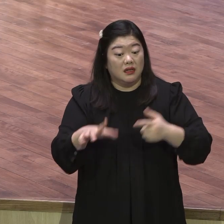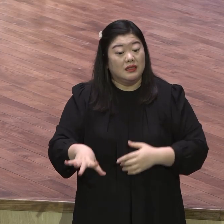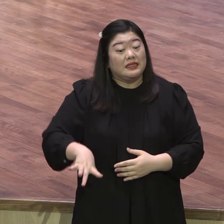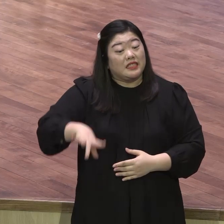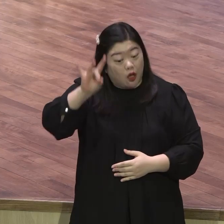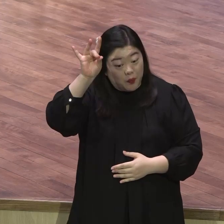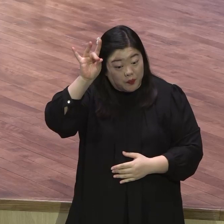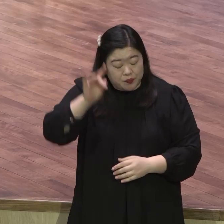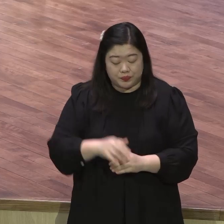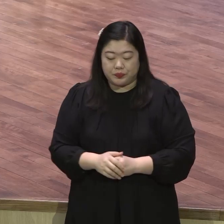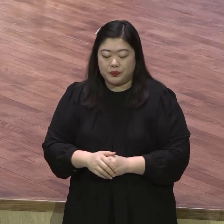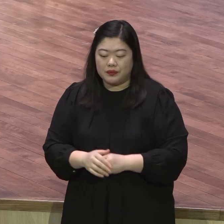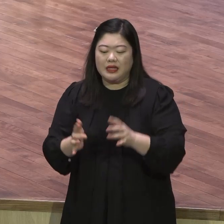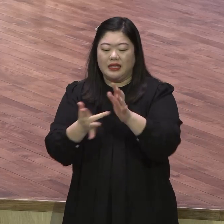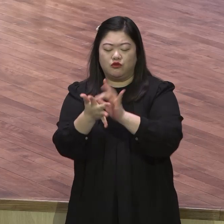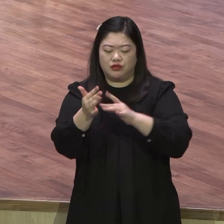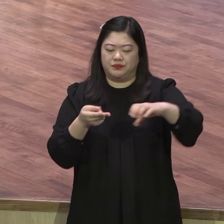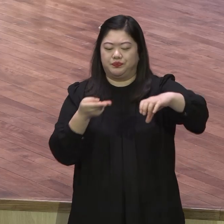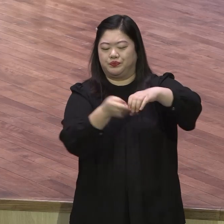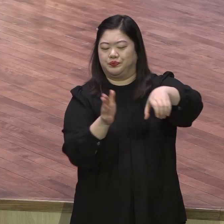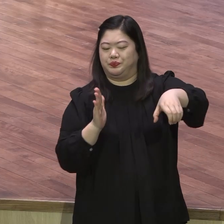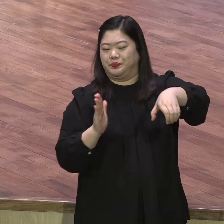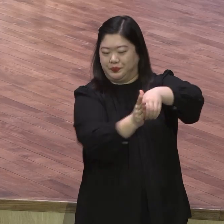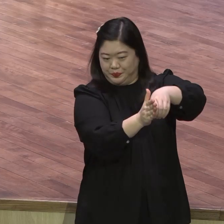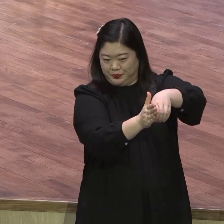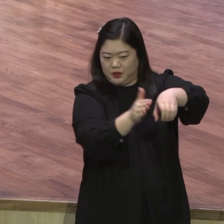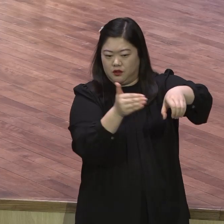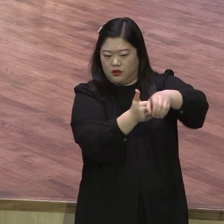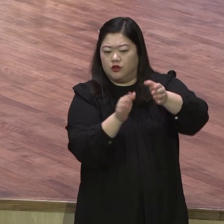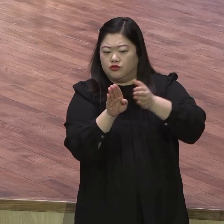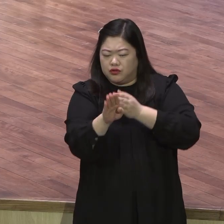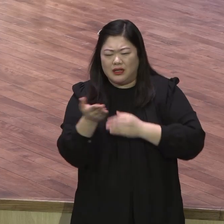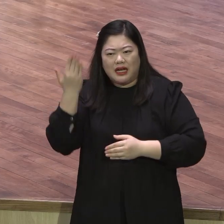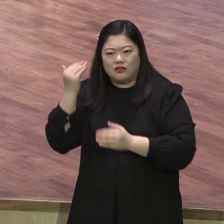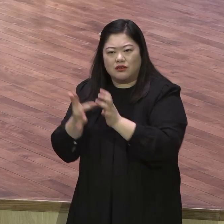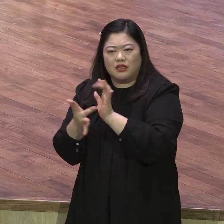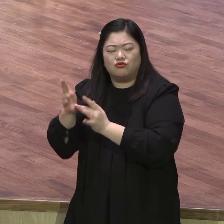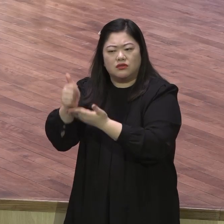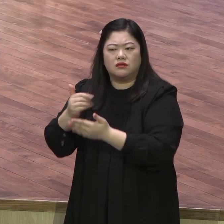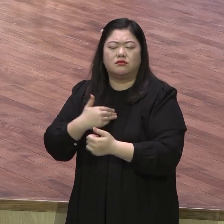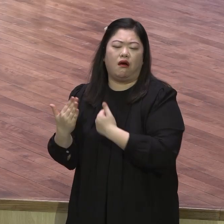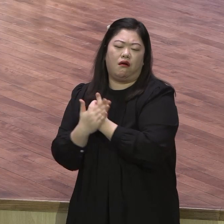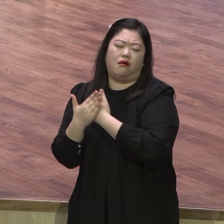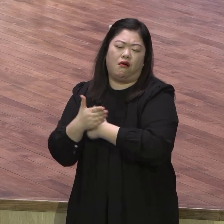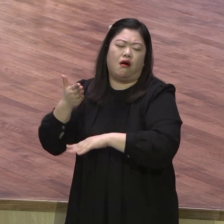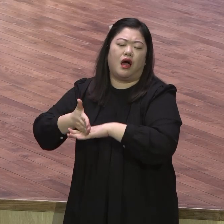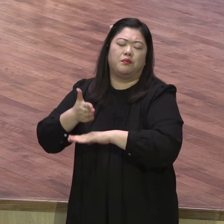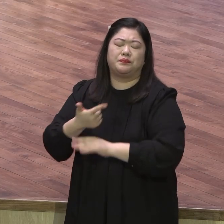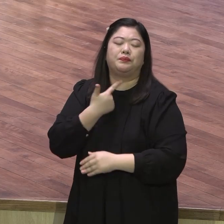단지 예수님이 살아계실 때 자기들에게 너무너무 잘해줬기 때문에